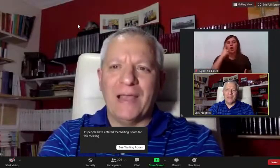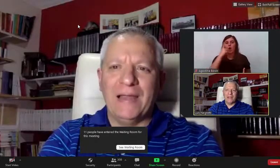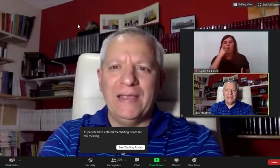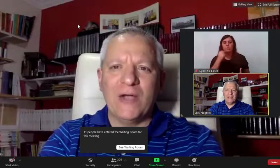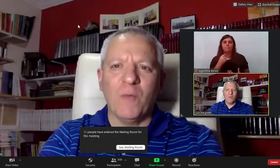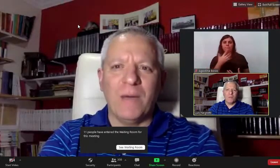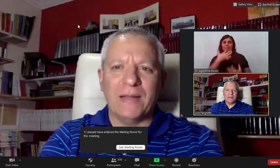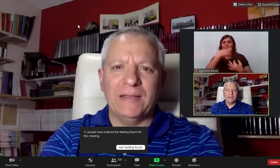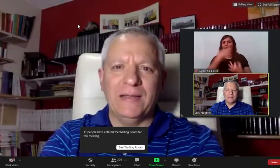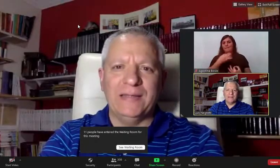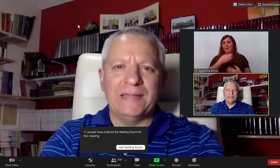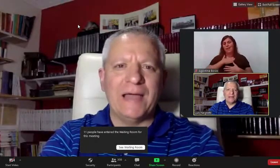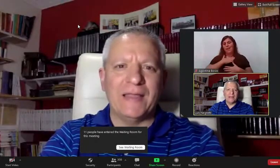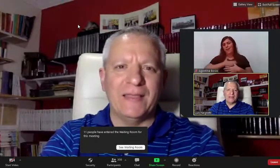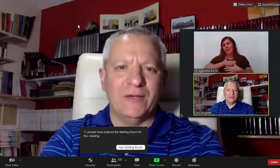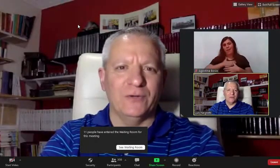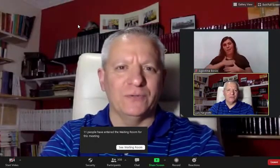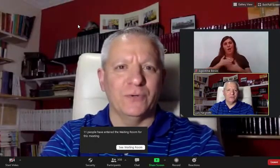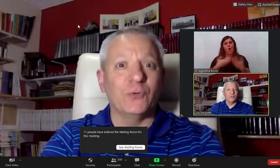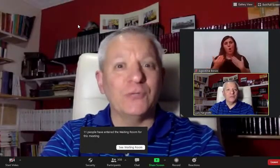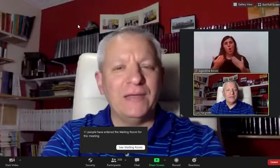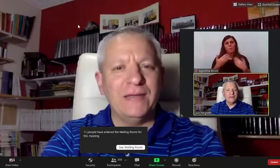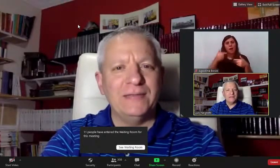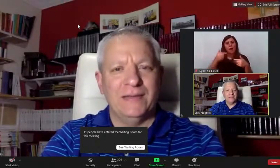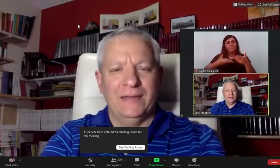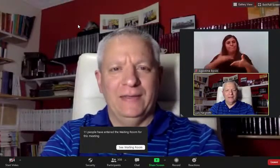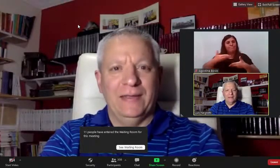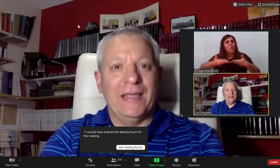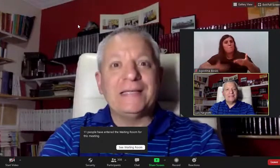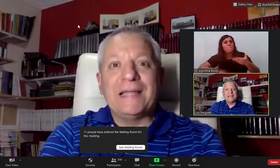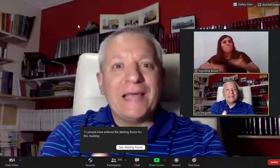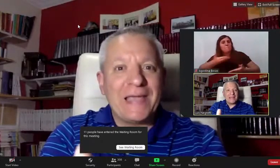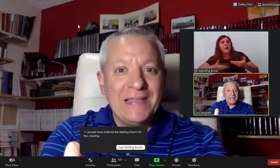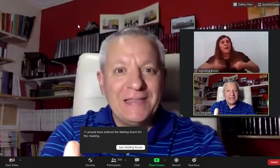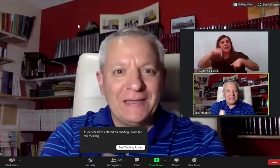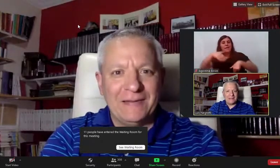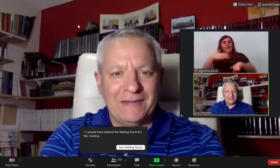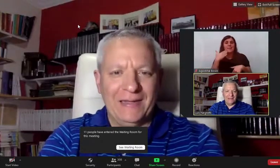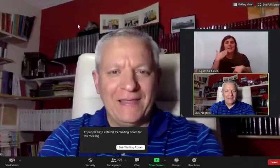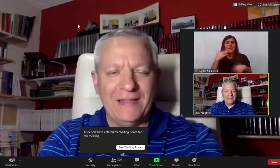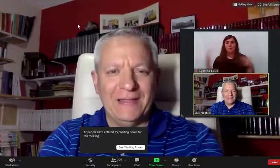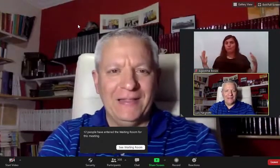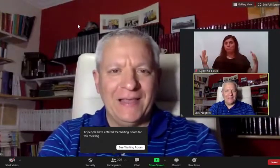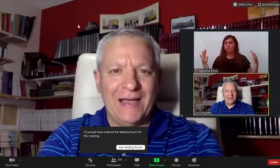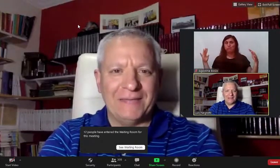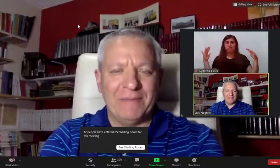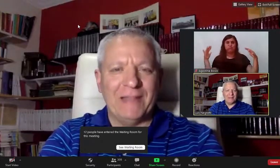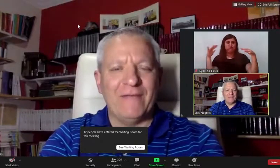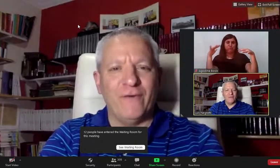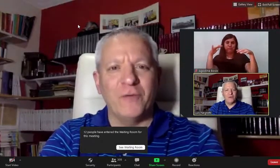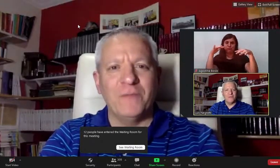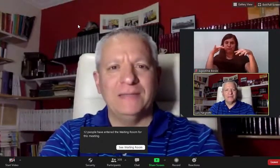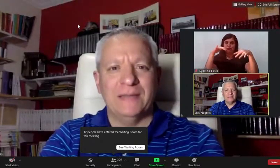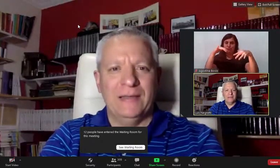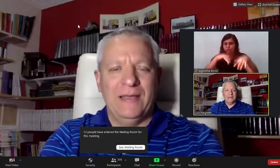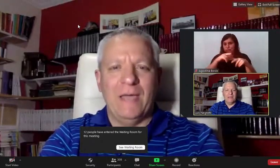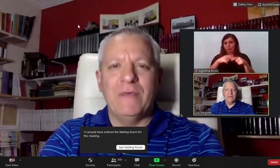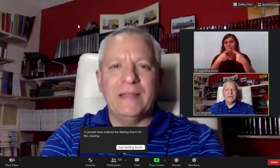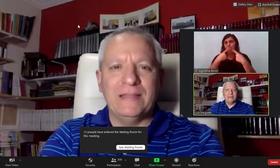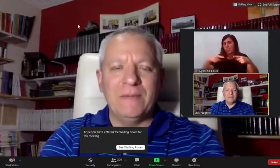enorme alegría compartir esta tarde con ustedes. Que haya tanta gente en las distintas